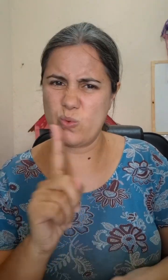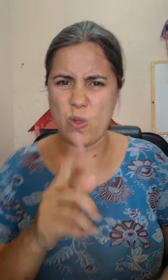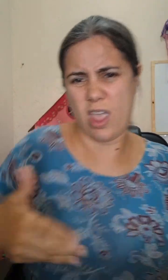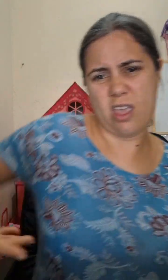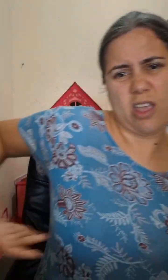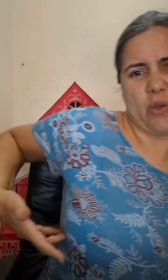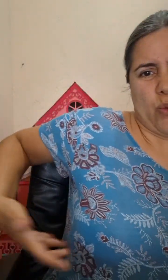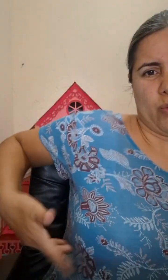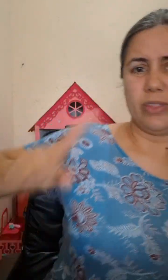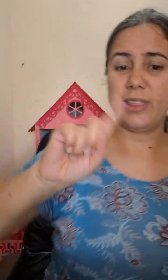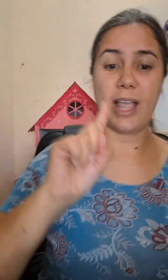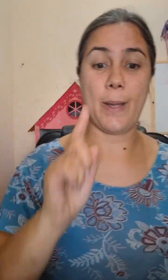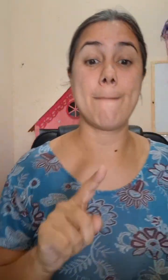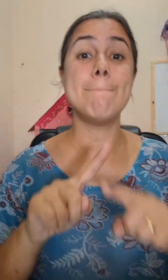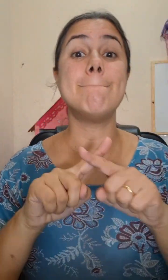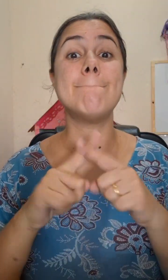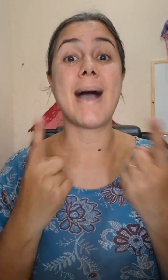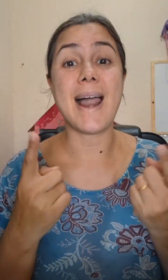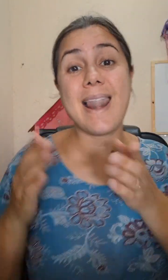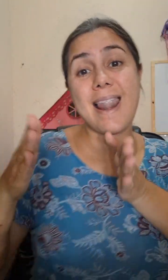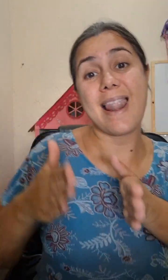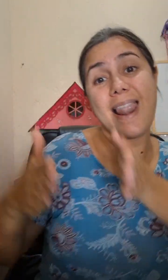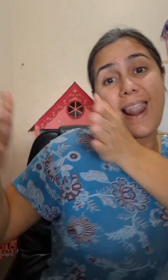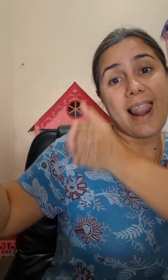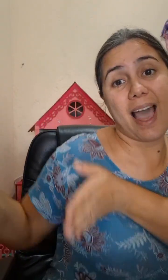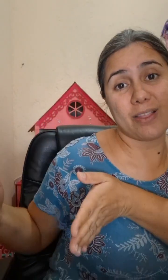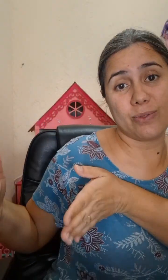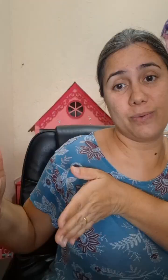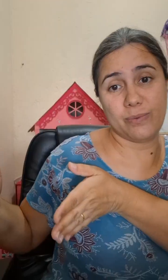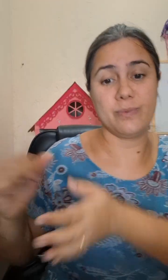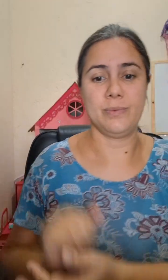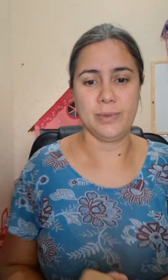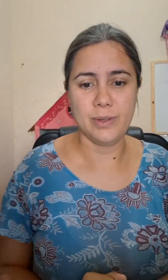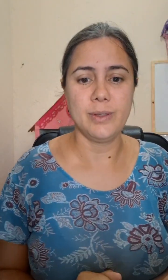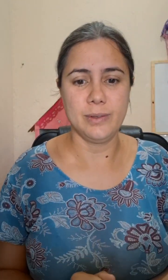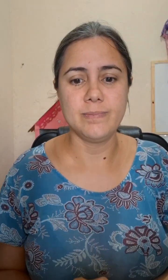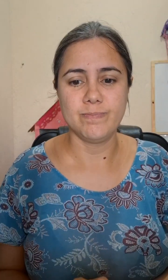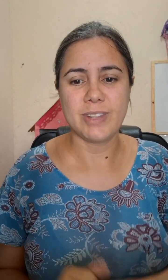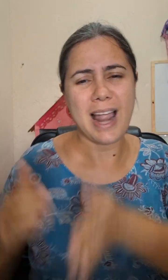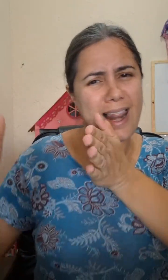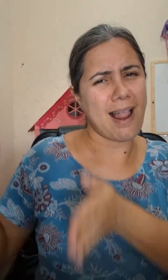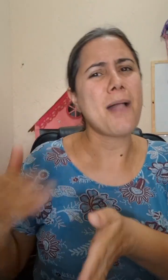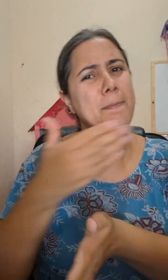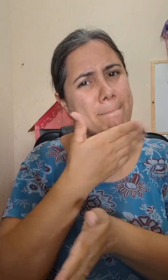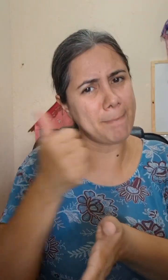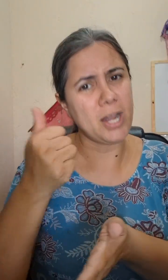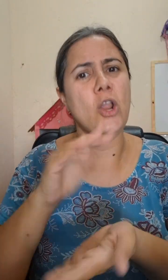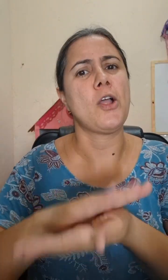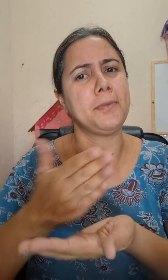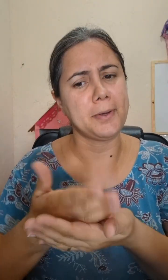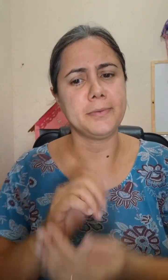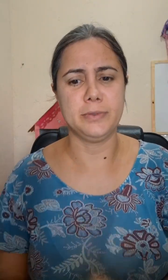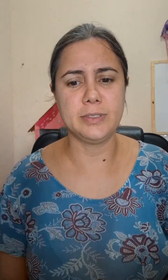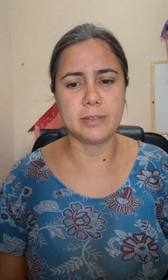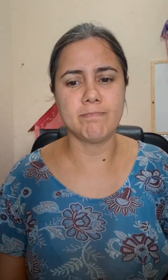Deus, a melhor tradução então é lado. Deus pegou então, criou a mulher, pegou o